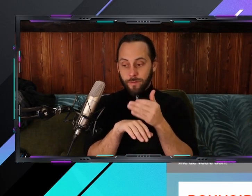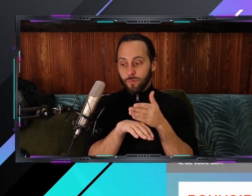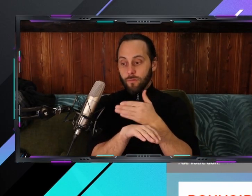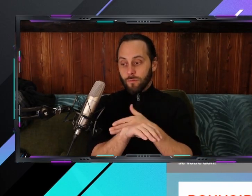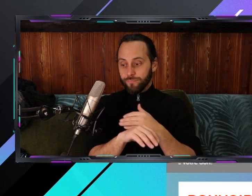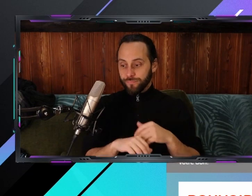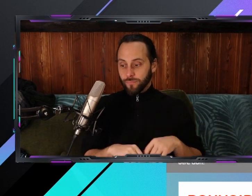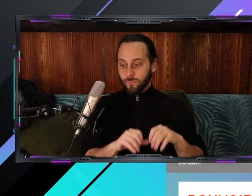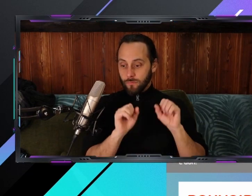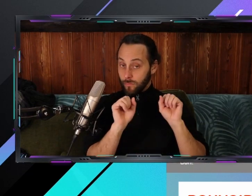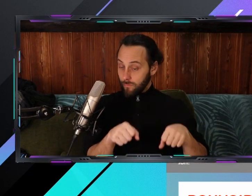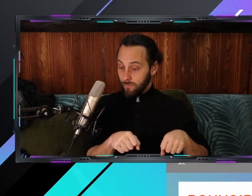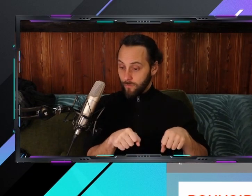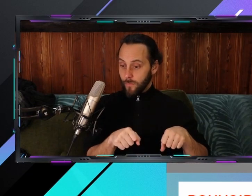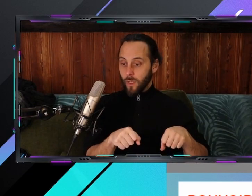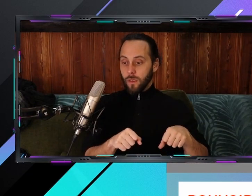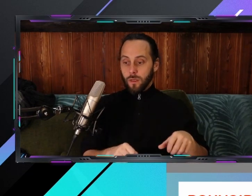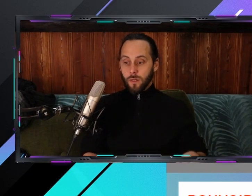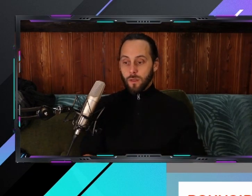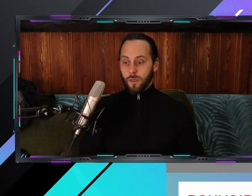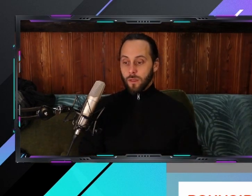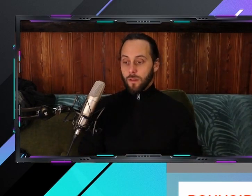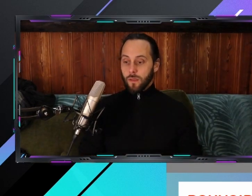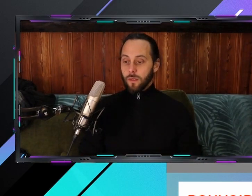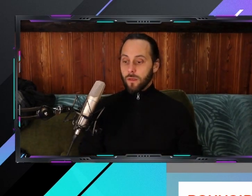Pardon, j'ai fait faux avant.